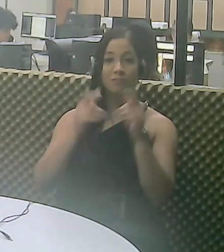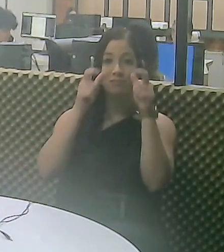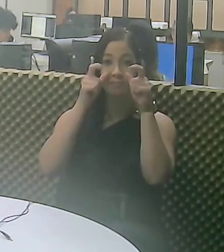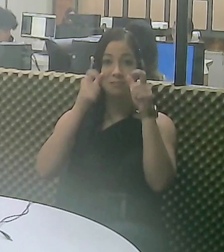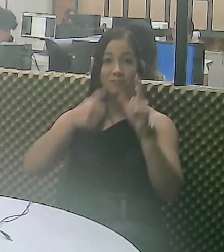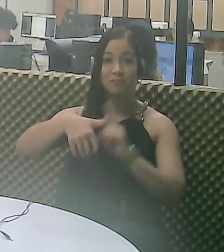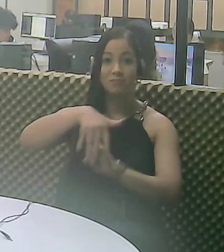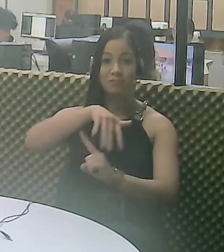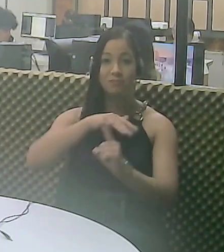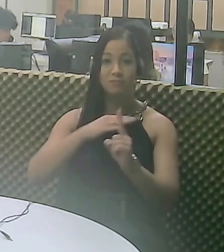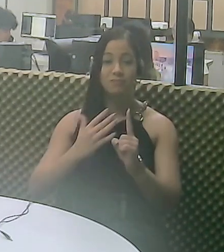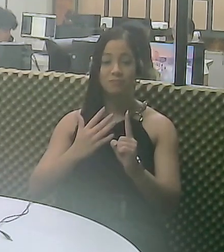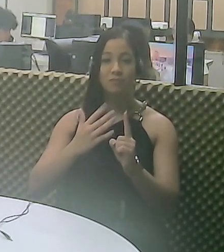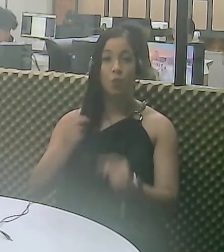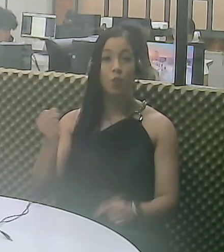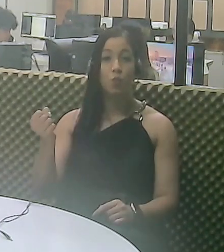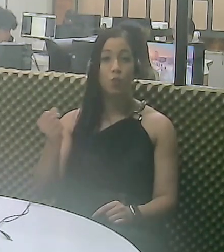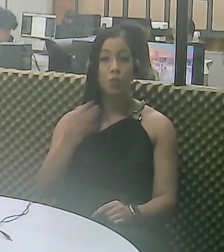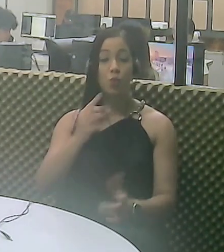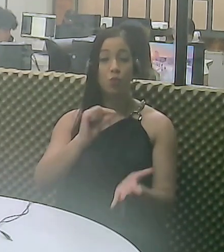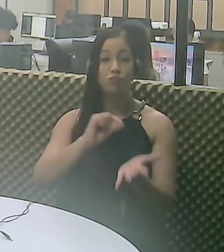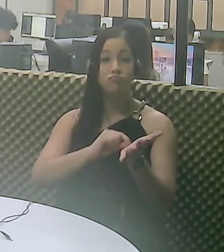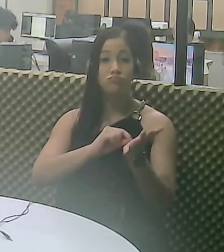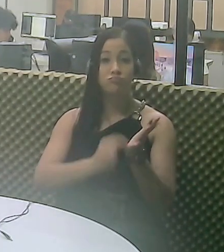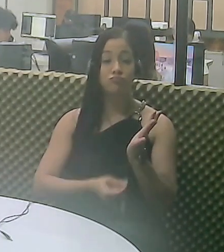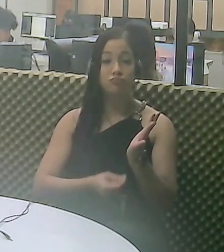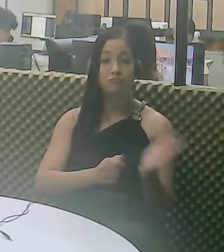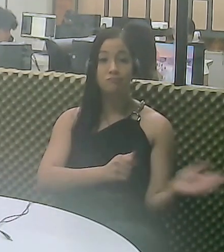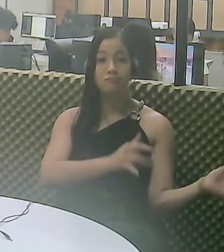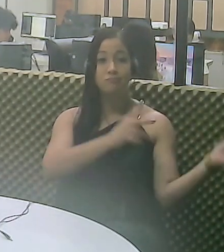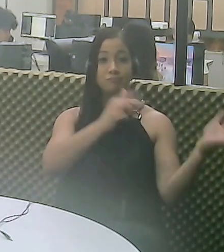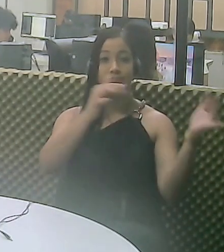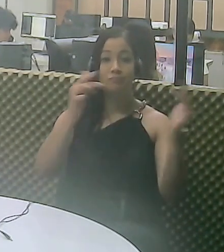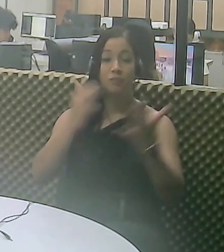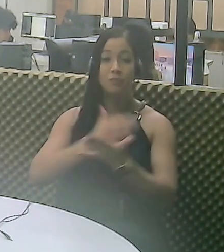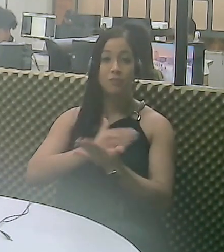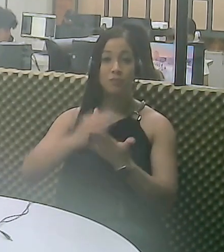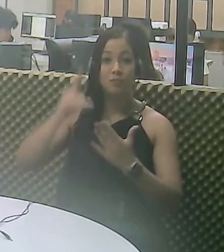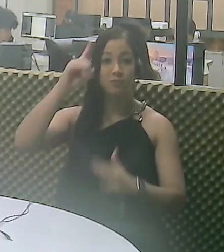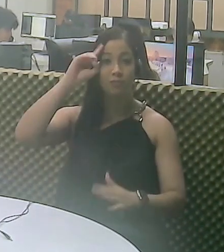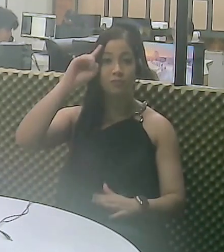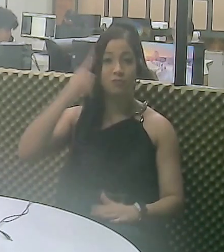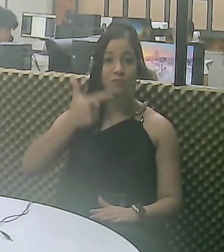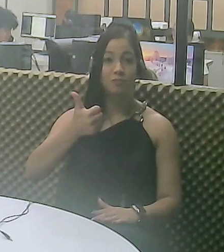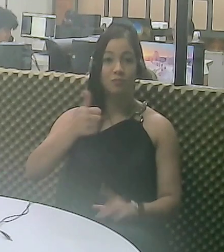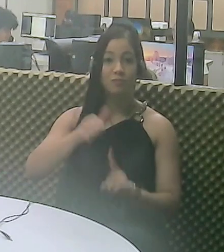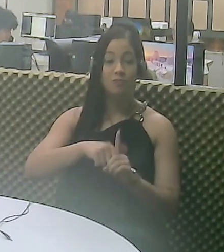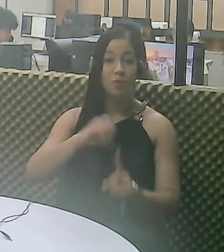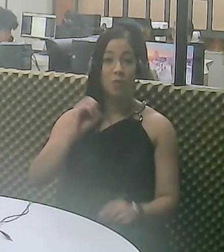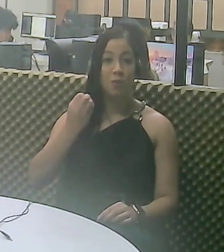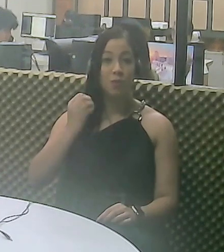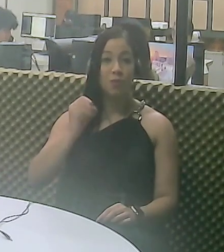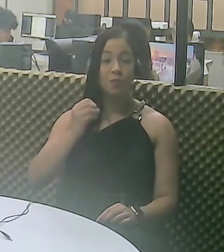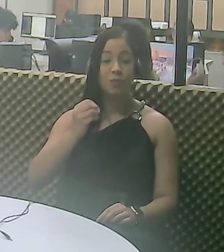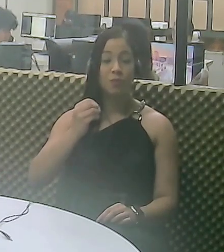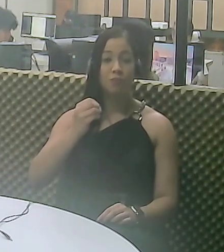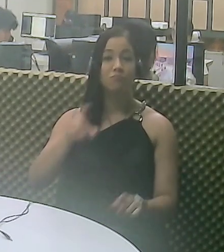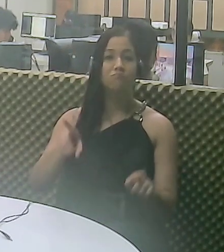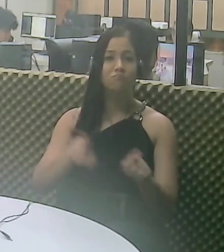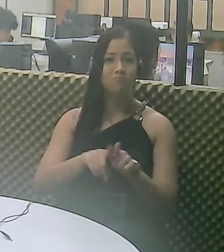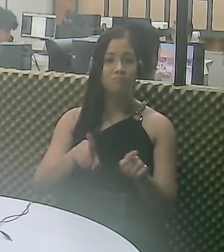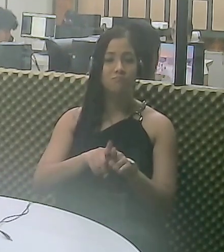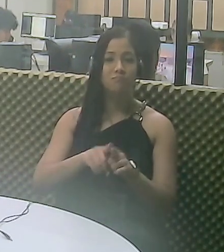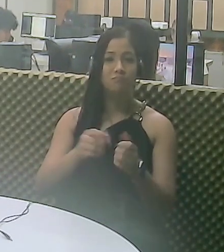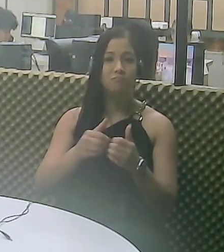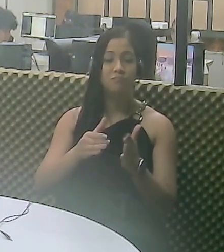interesse social. Para novas inscrições, o período terá início dia 21 de outubro. O decreto também abre prazo para